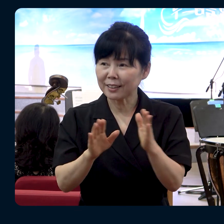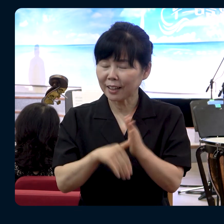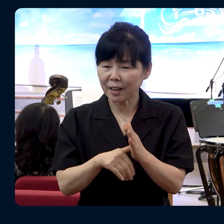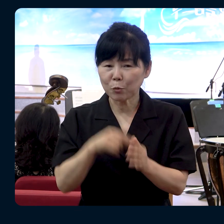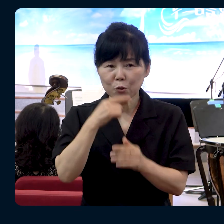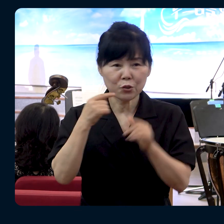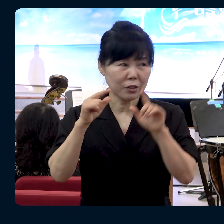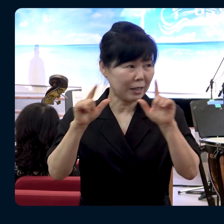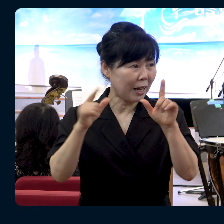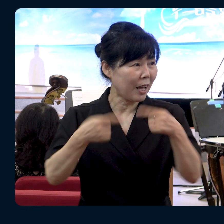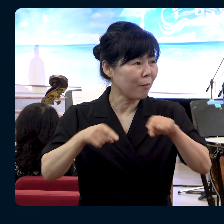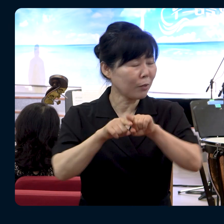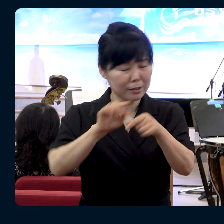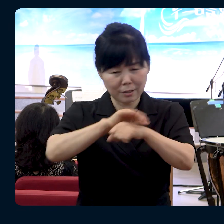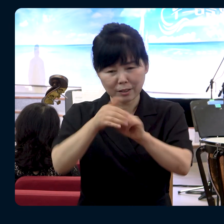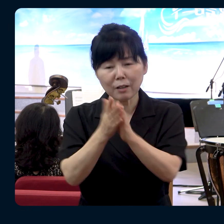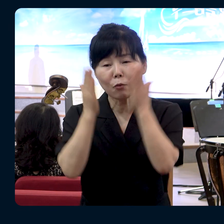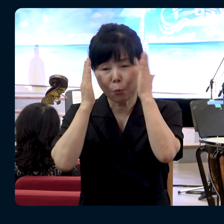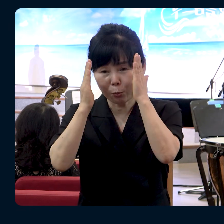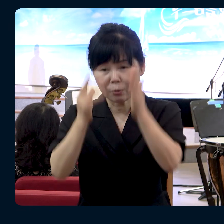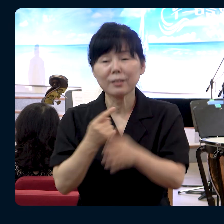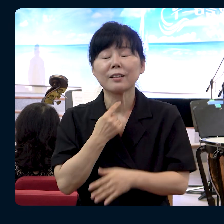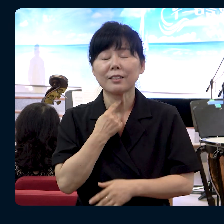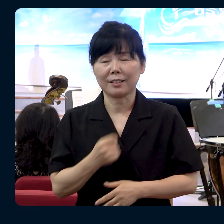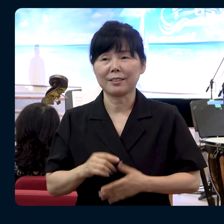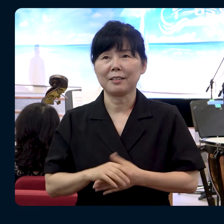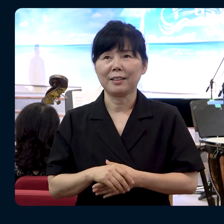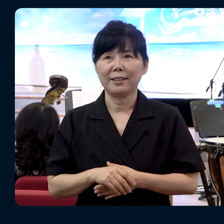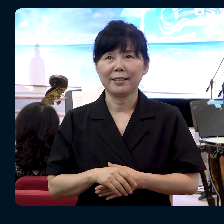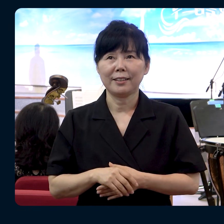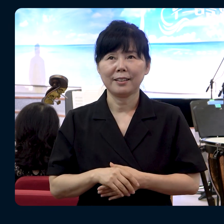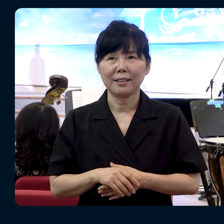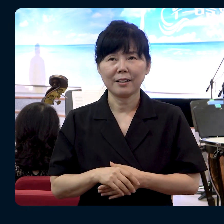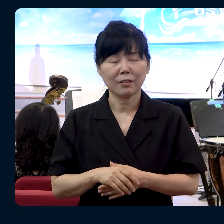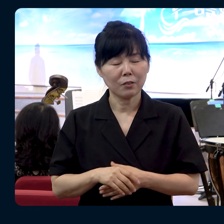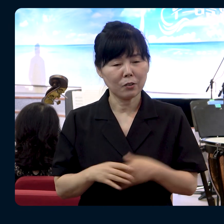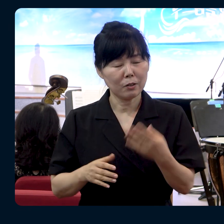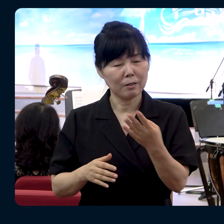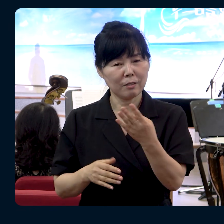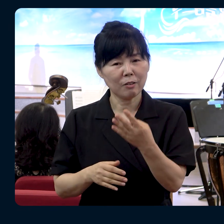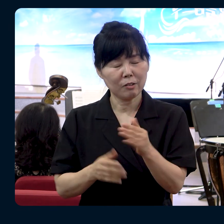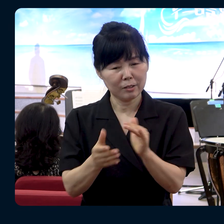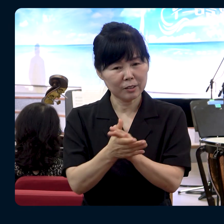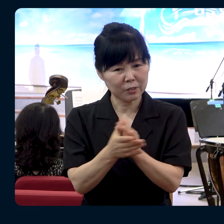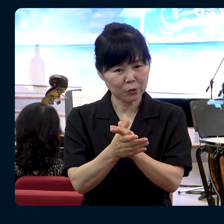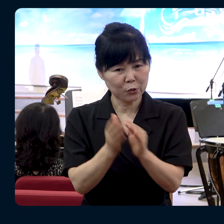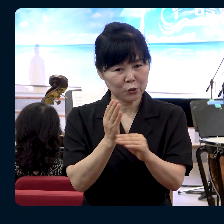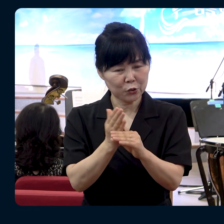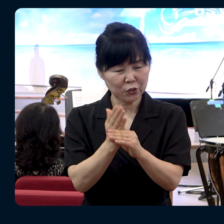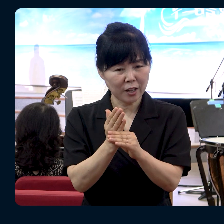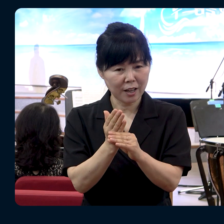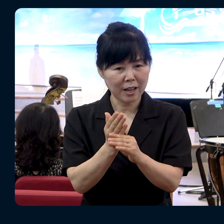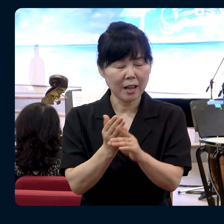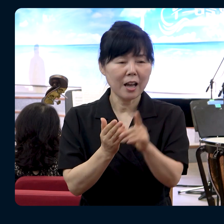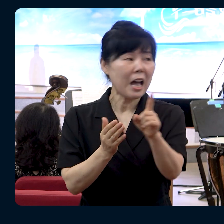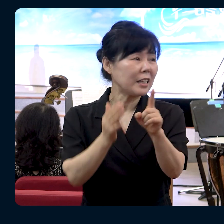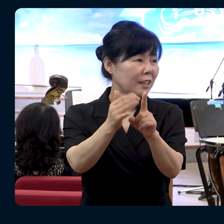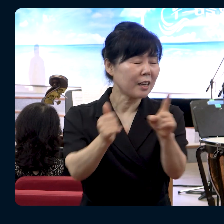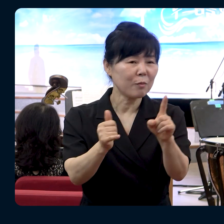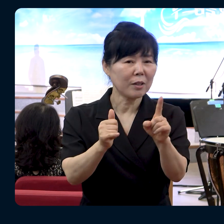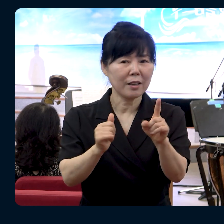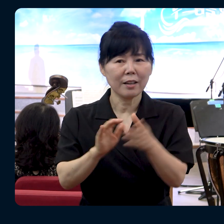주일날 같이 성경을 봤어요. 그 중에 한 명이 이 나이트 클럽을 너무 좋아하는